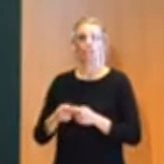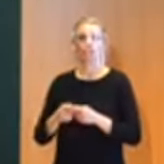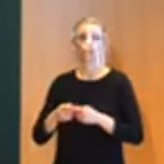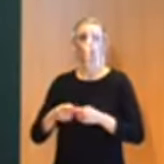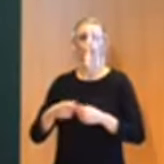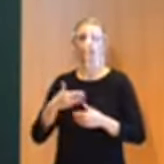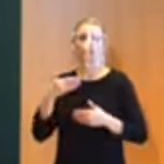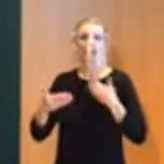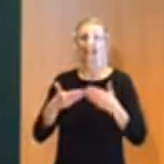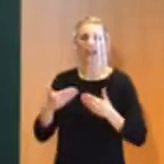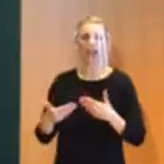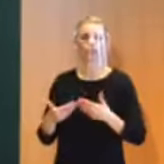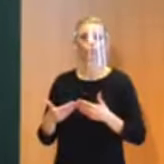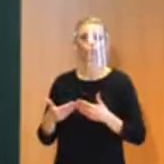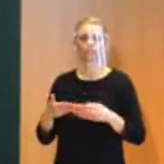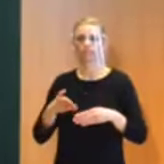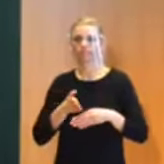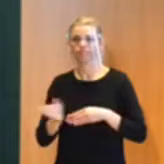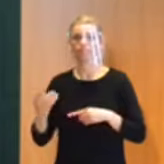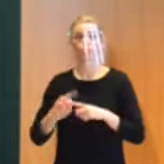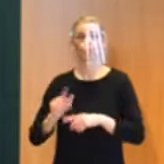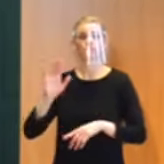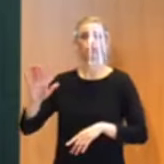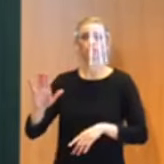svojvoľnými, nedohodnutými rozhodnutiami